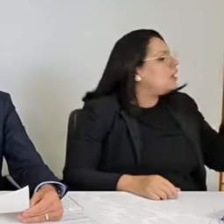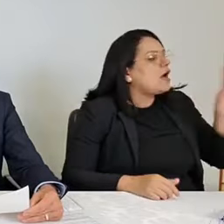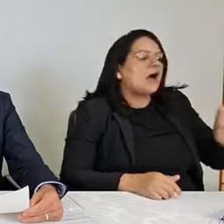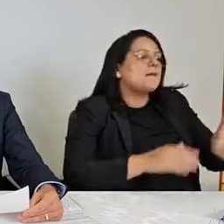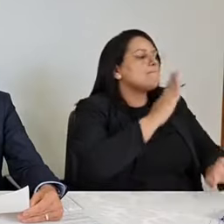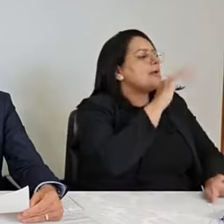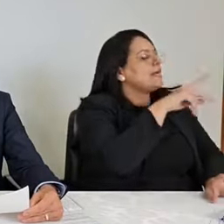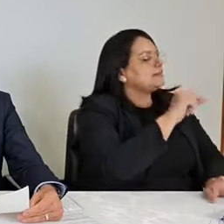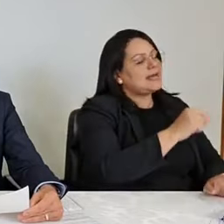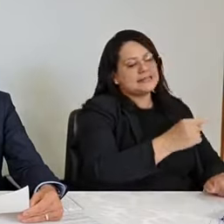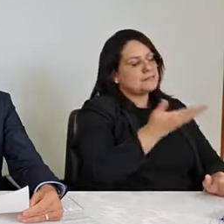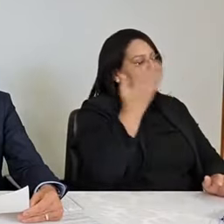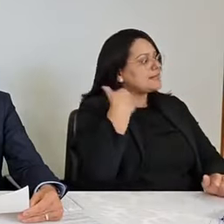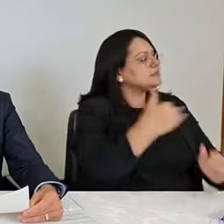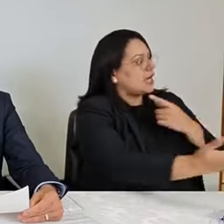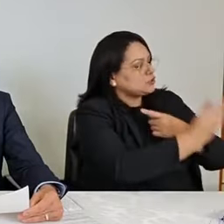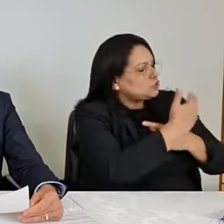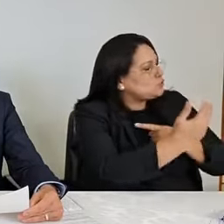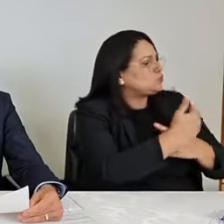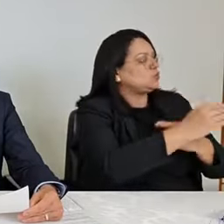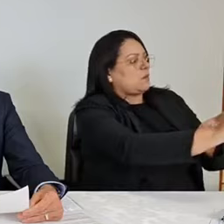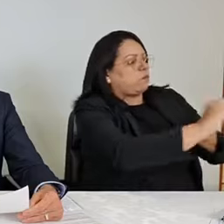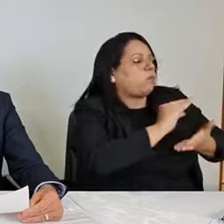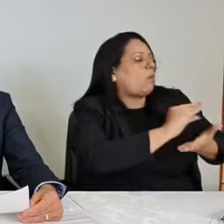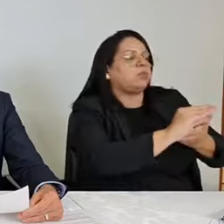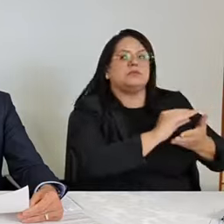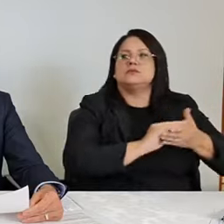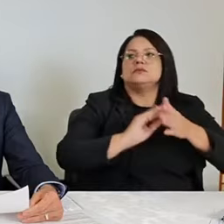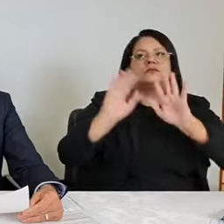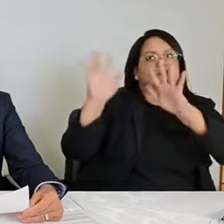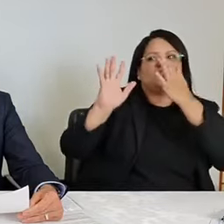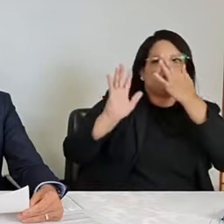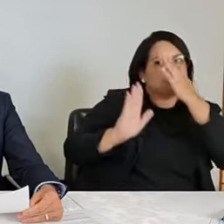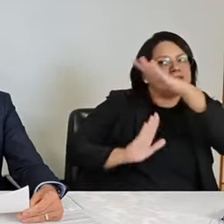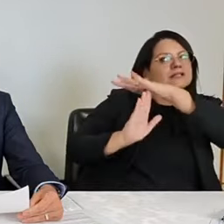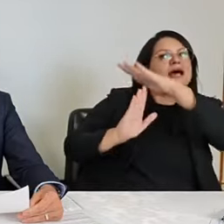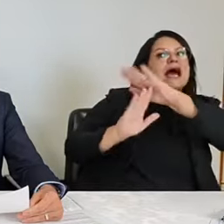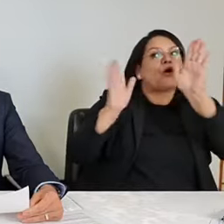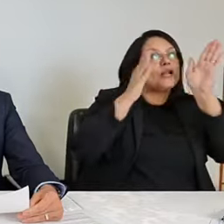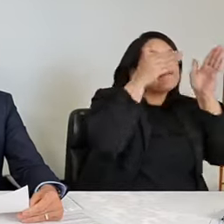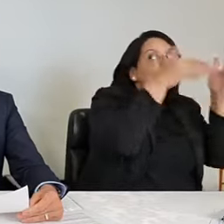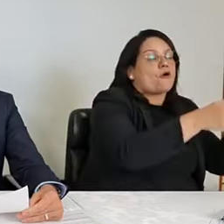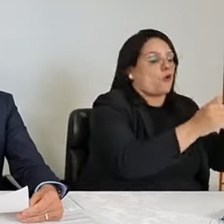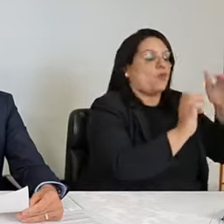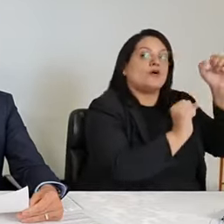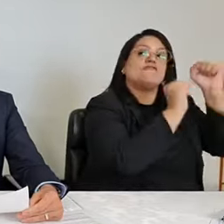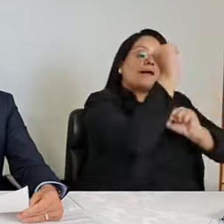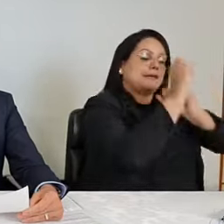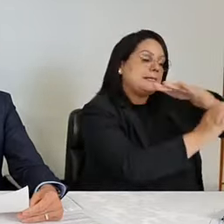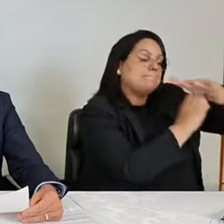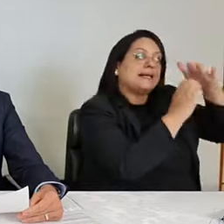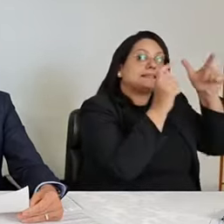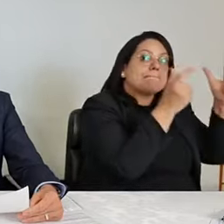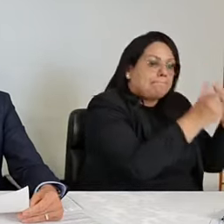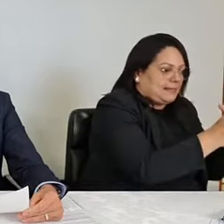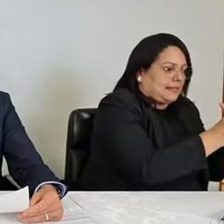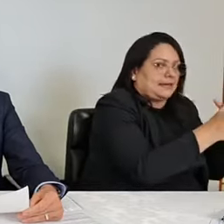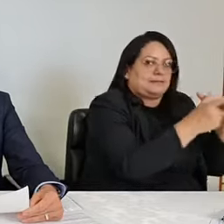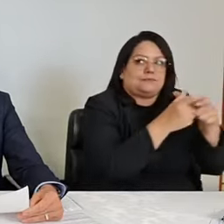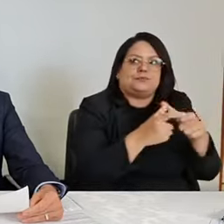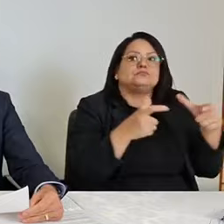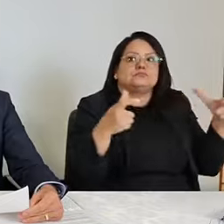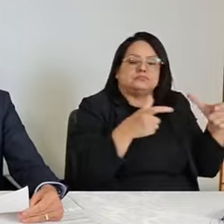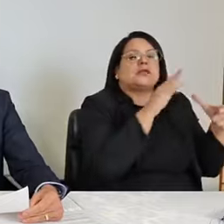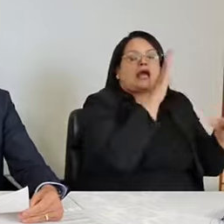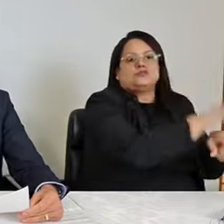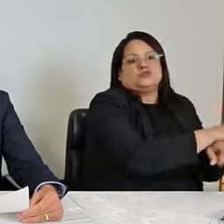a grande empresa, o BNDES aqui era focado nos grandes. Não, não, não. Agora a gente é focado no pequeno. E aí está o resultado para dar, né? E até a